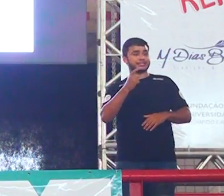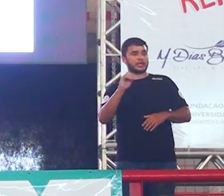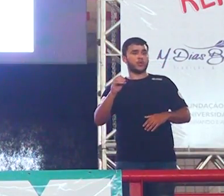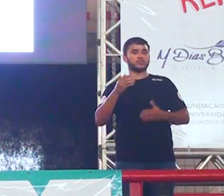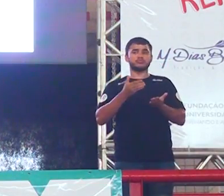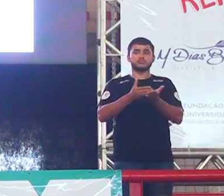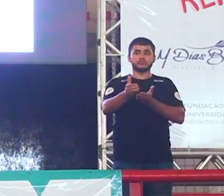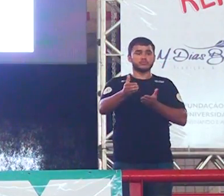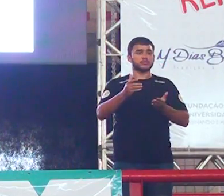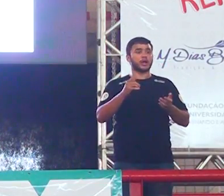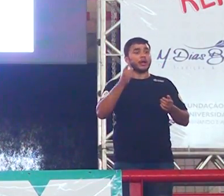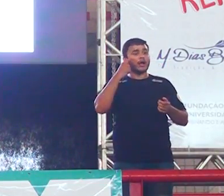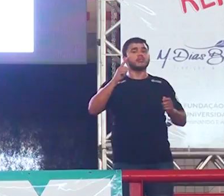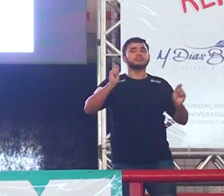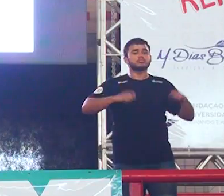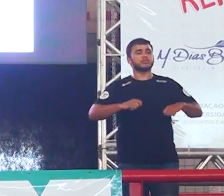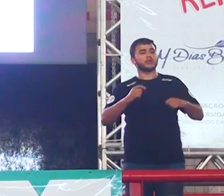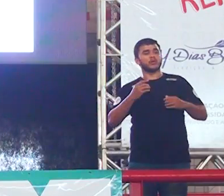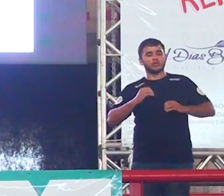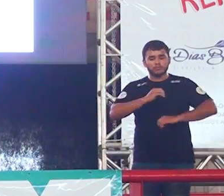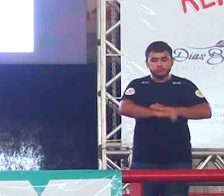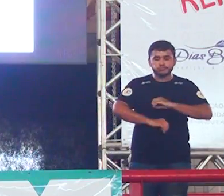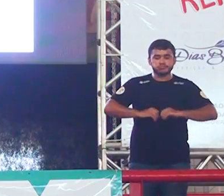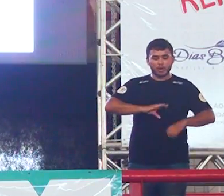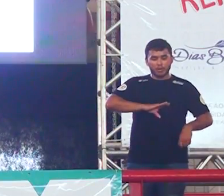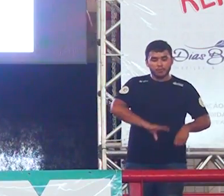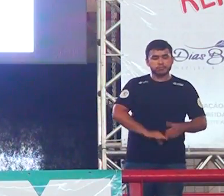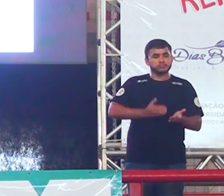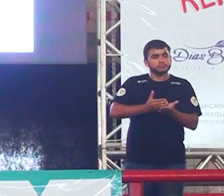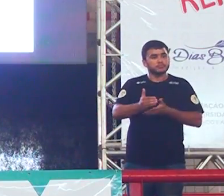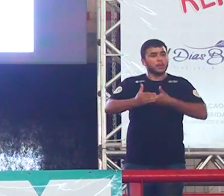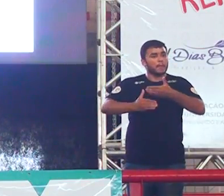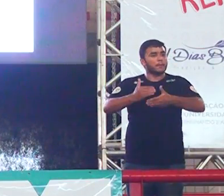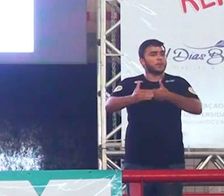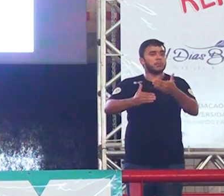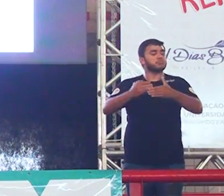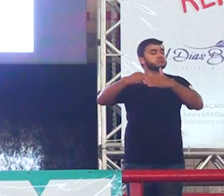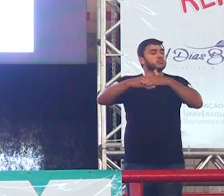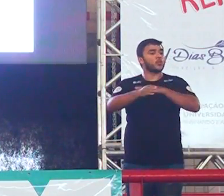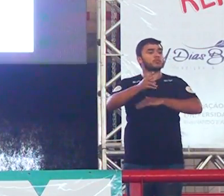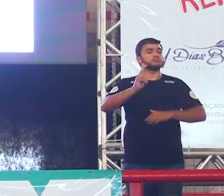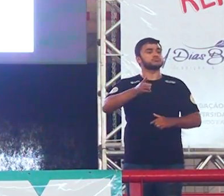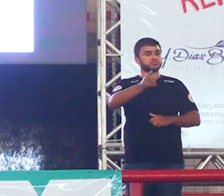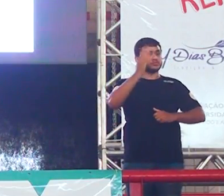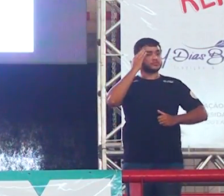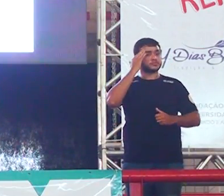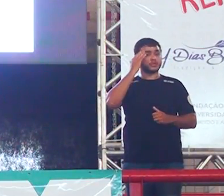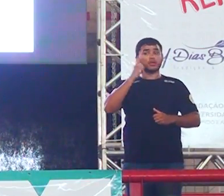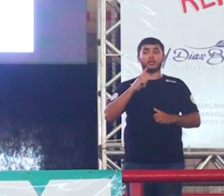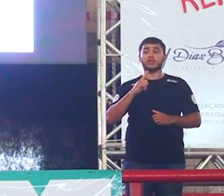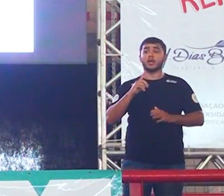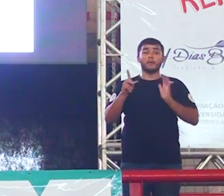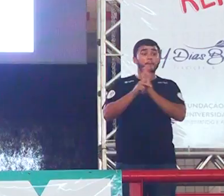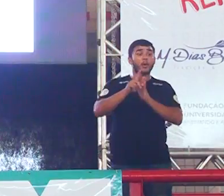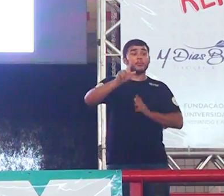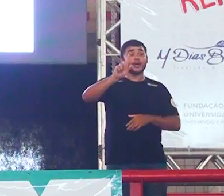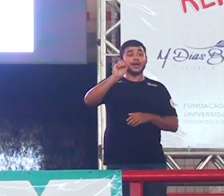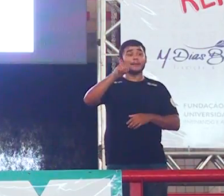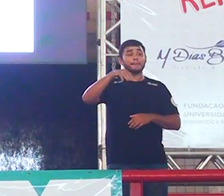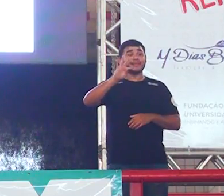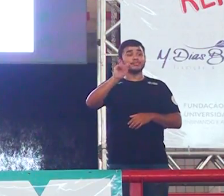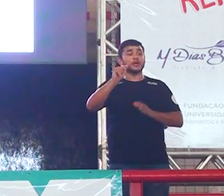puberdade próximo à menarca. Tá certo? Você vai ter, para cada ovogônia, um gameta só é